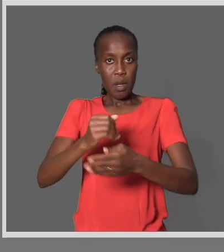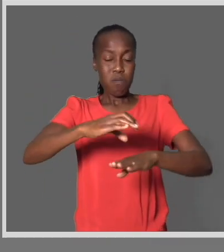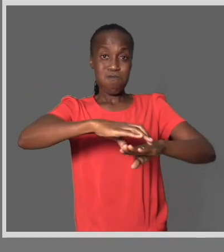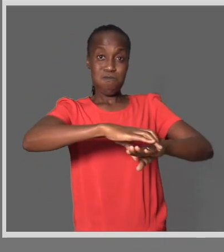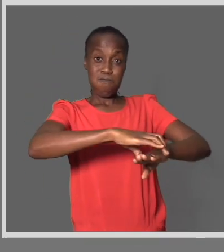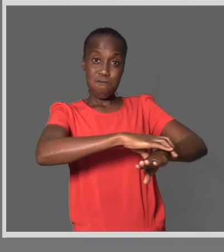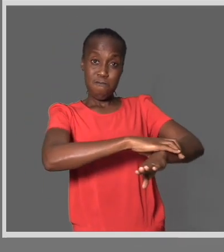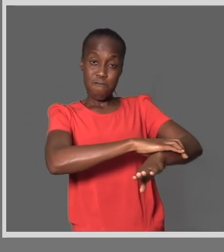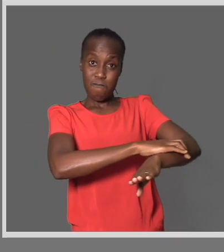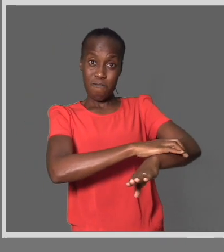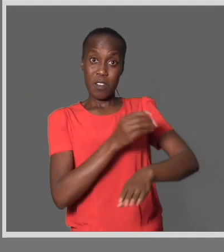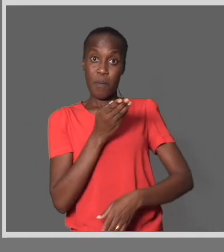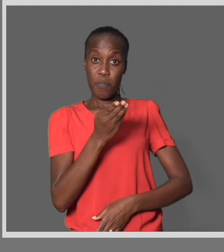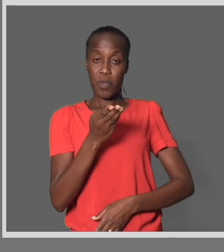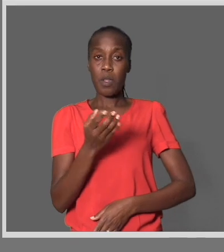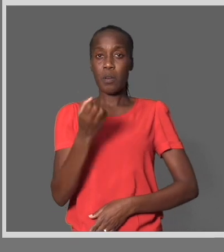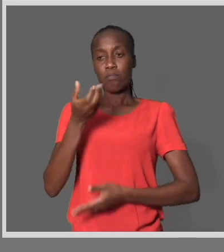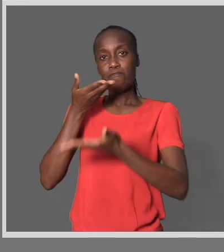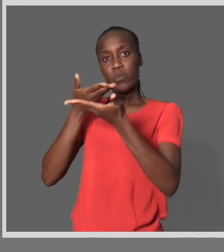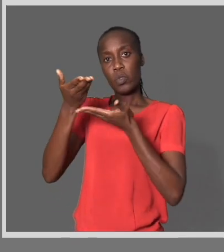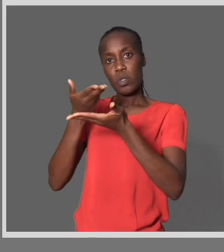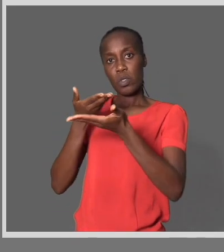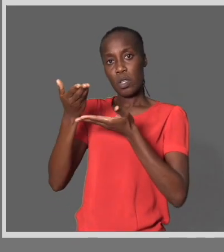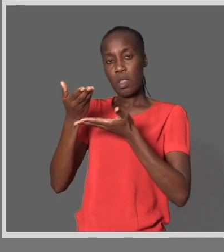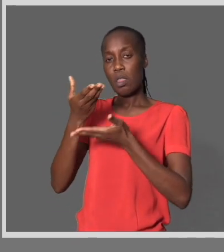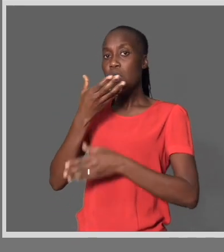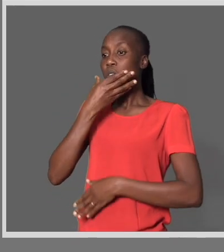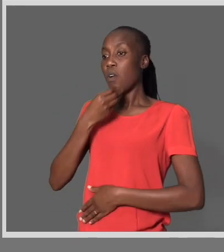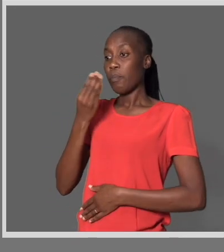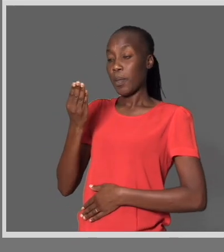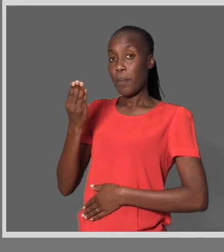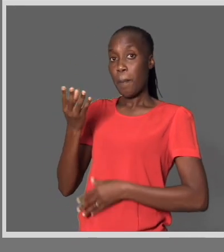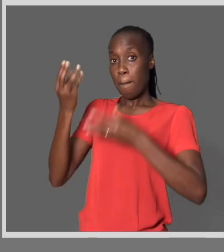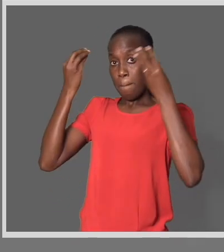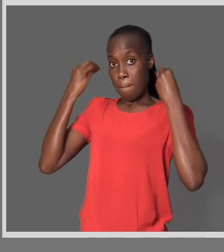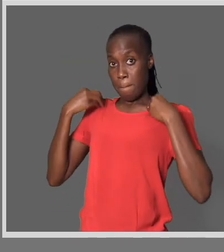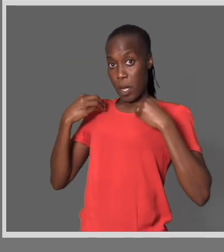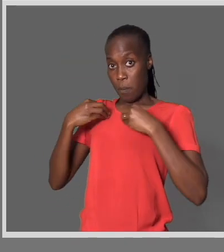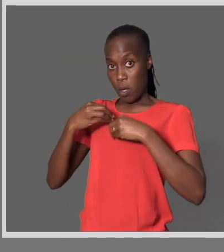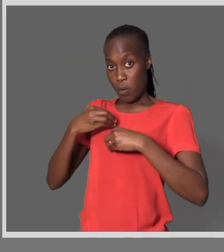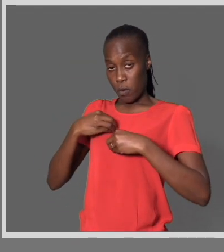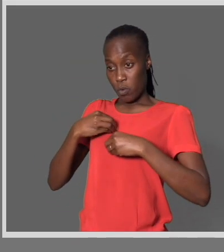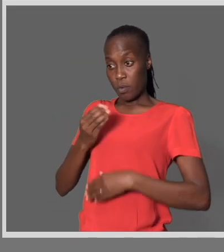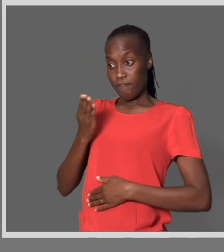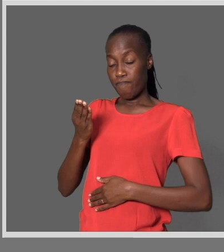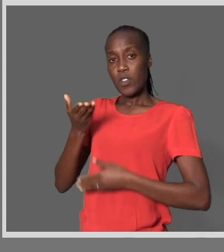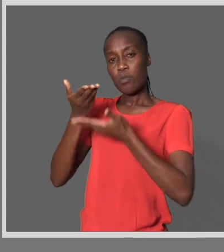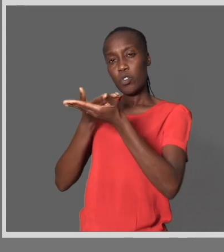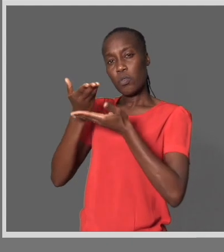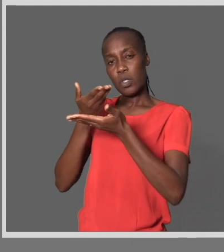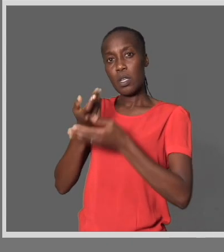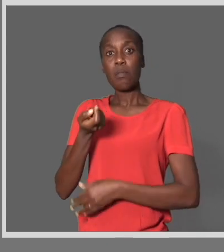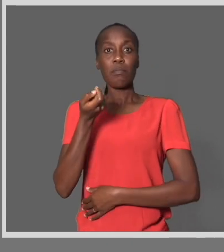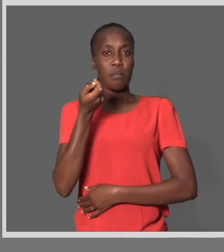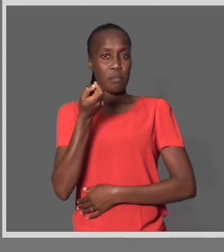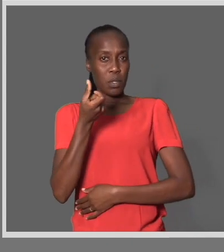Ortopedia, onde nós vamos conversar com Erick Matinho, que é o técnico ortopédico, que nós vamos conversar